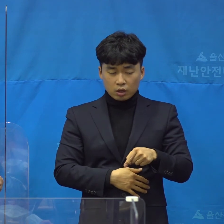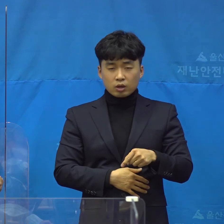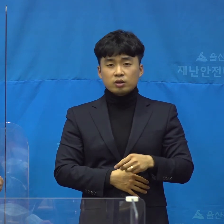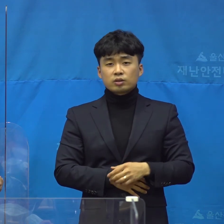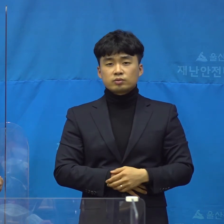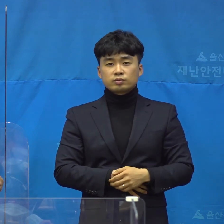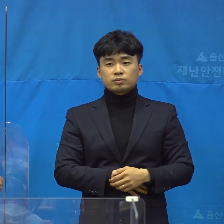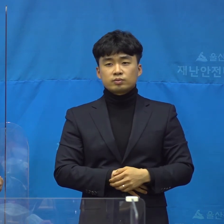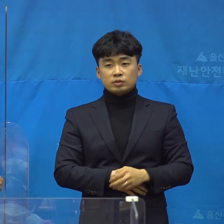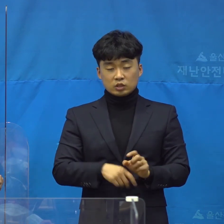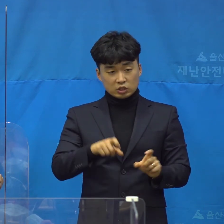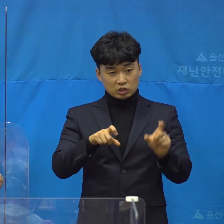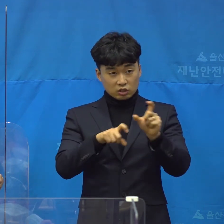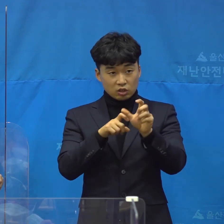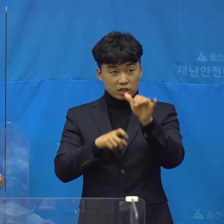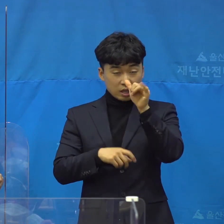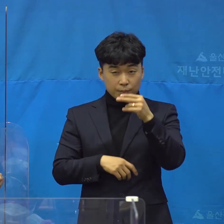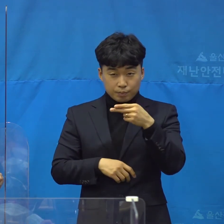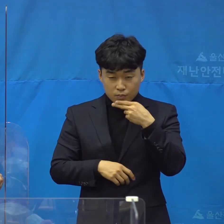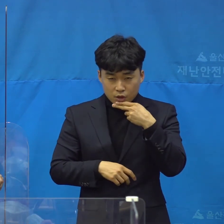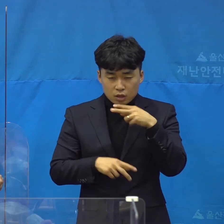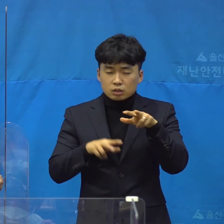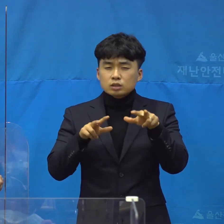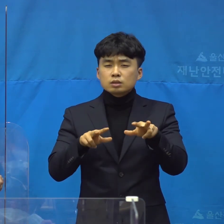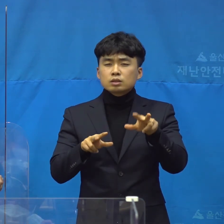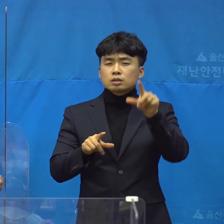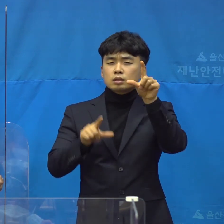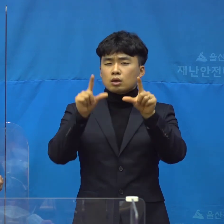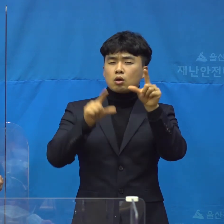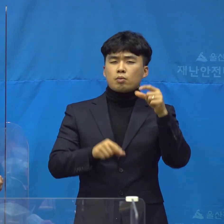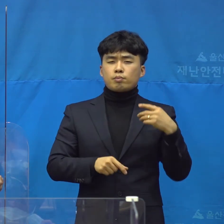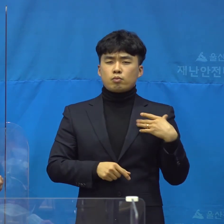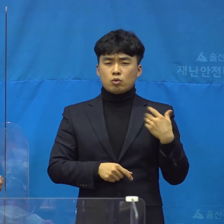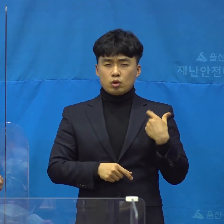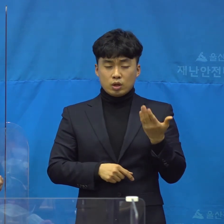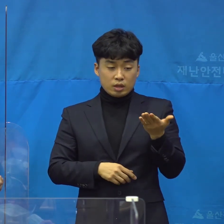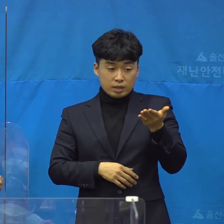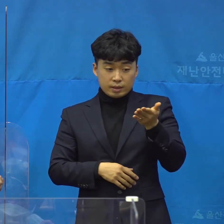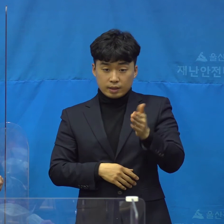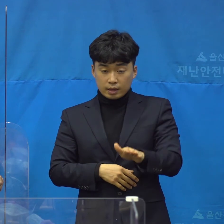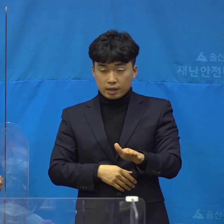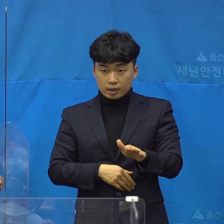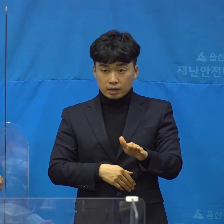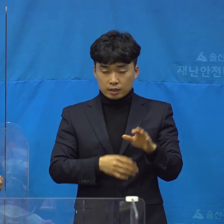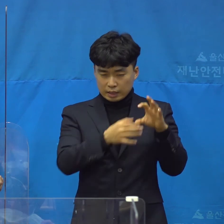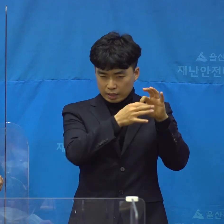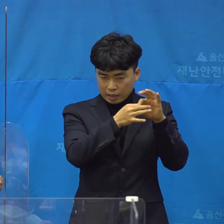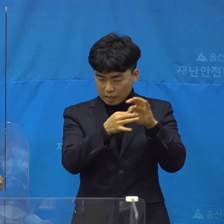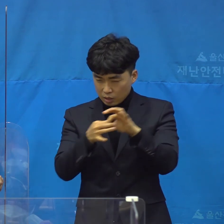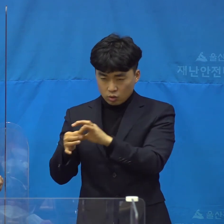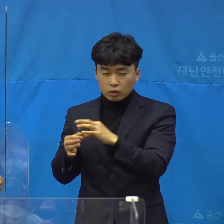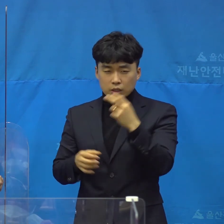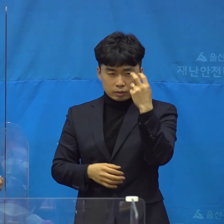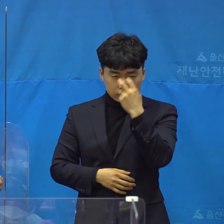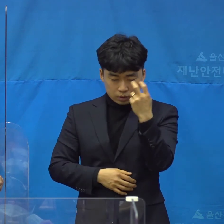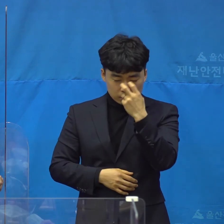가족 이외에 더 있나 없나는 현재로서는 우리가 파악된 것은 없는데 계속 그거는